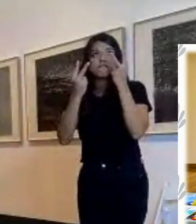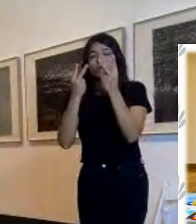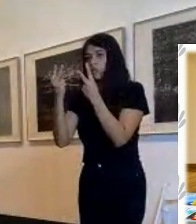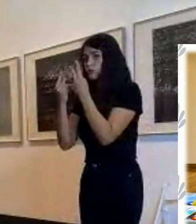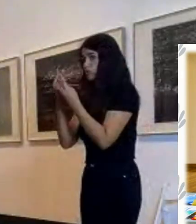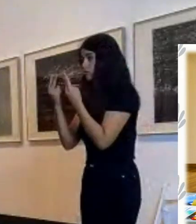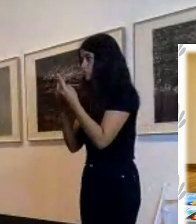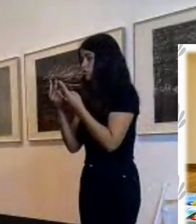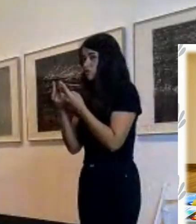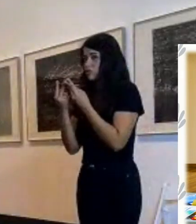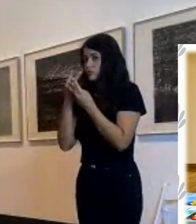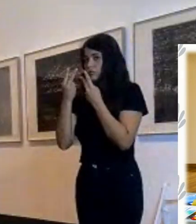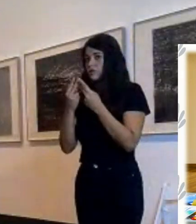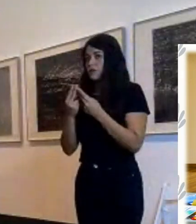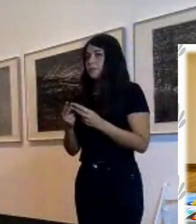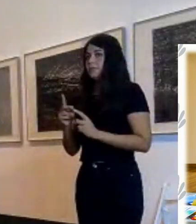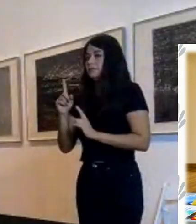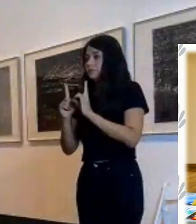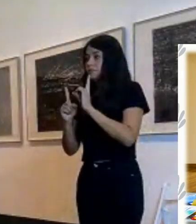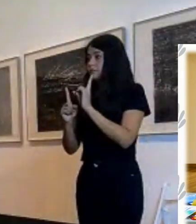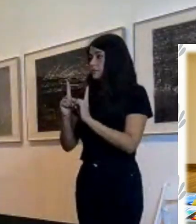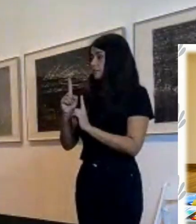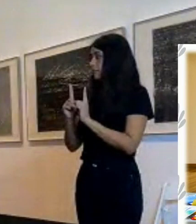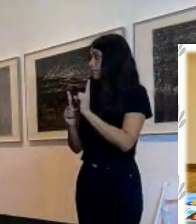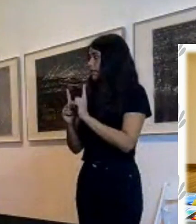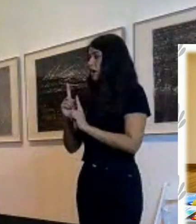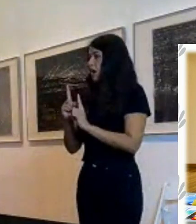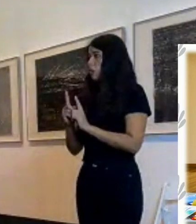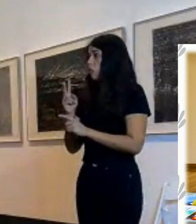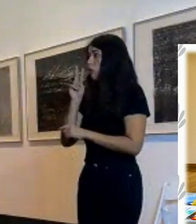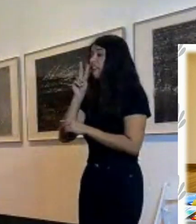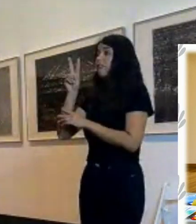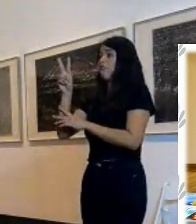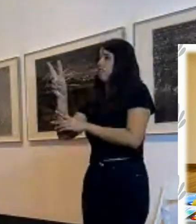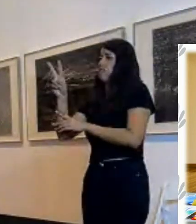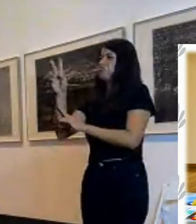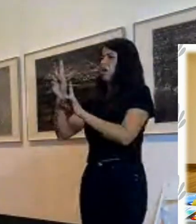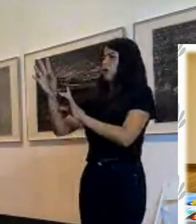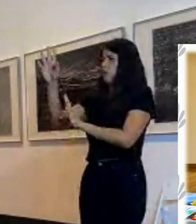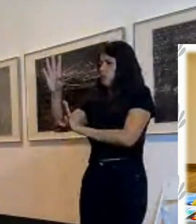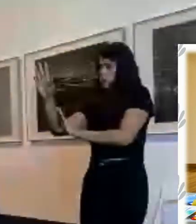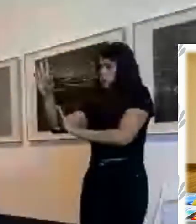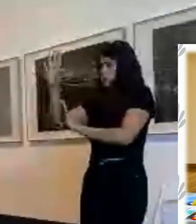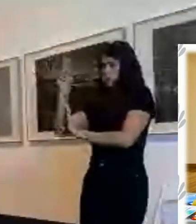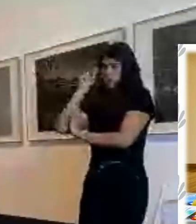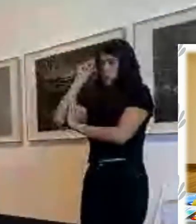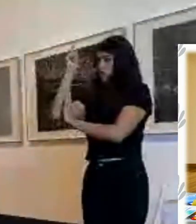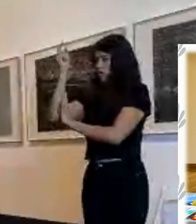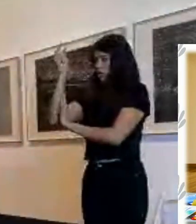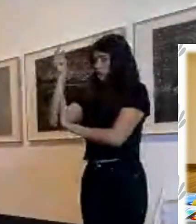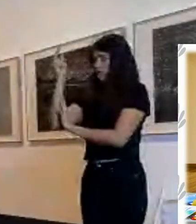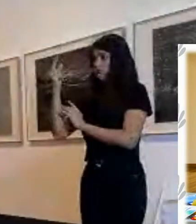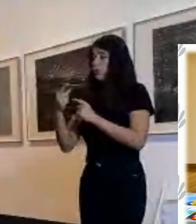que algunos veían, una cosa X en una determinada obra,